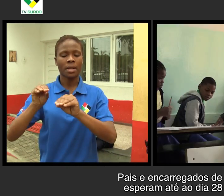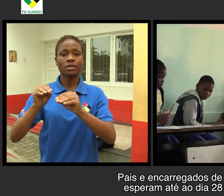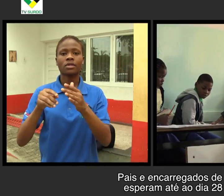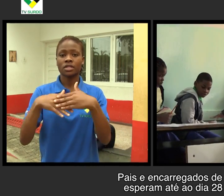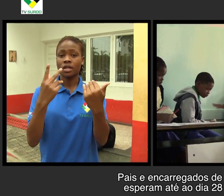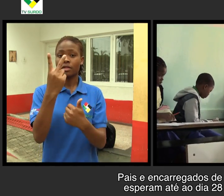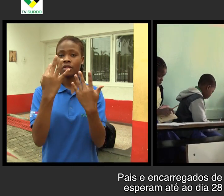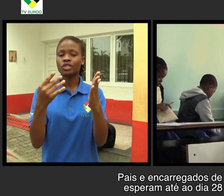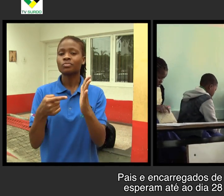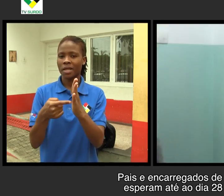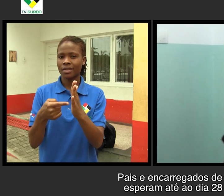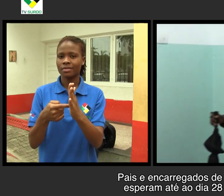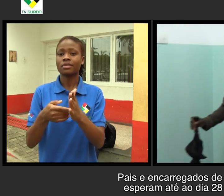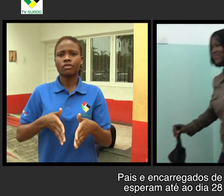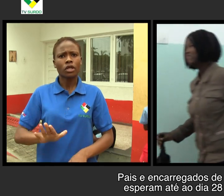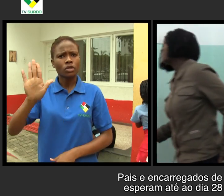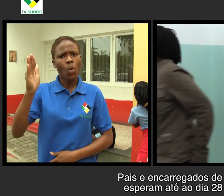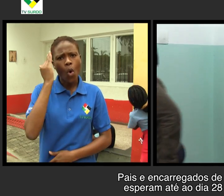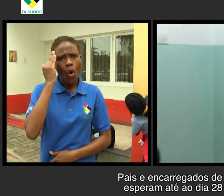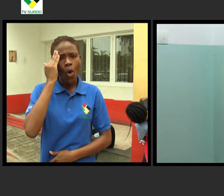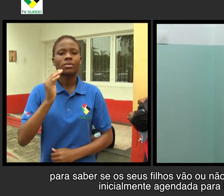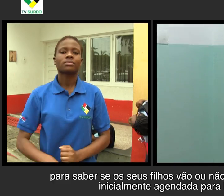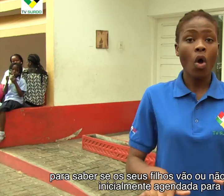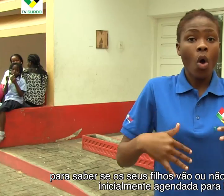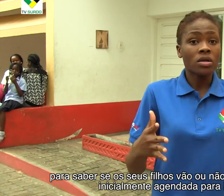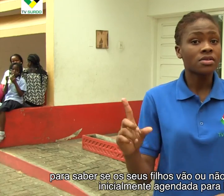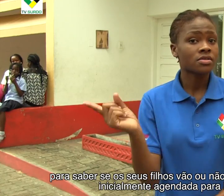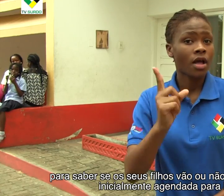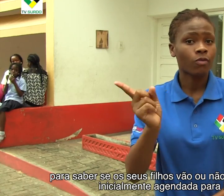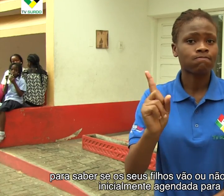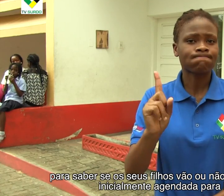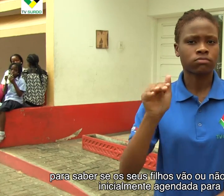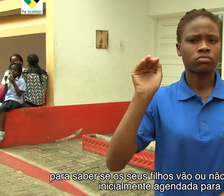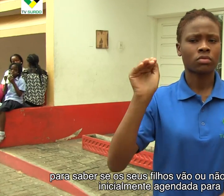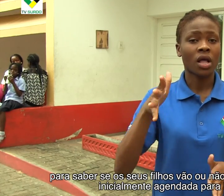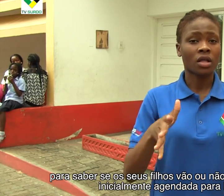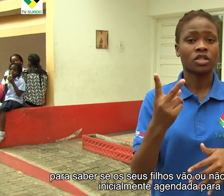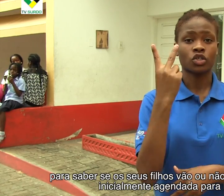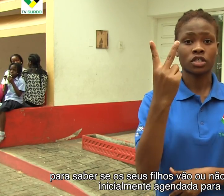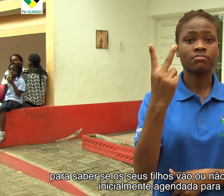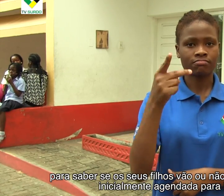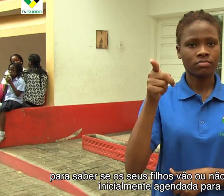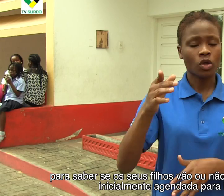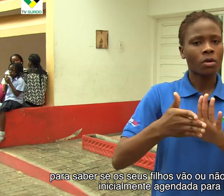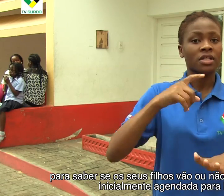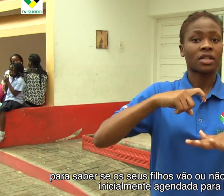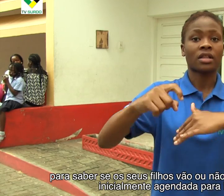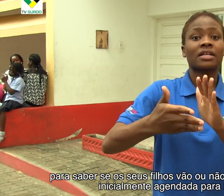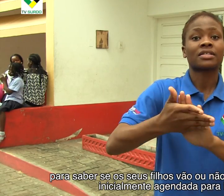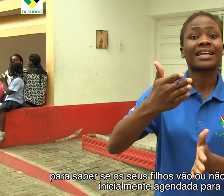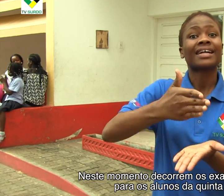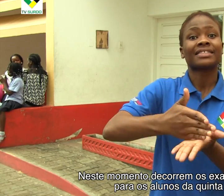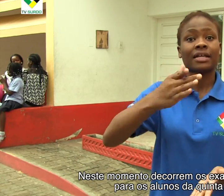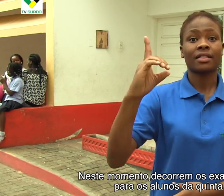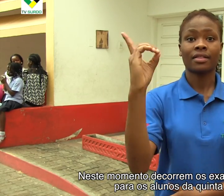encarregados de educação esperam até o dia 28 corrente para saber se seus filhos vão ou não à 2ª chamada, inicialmente agendada para